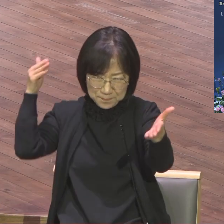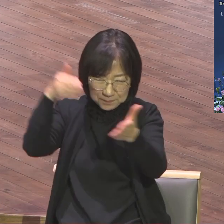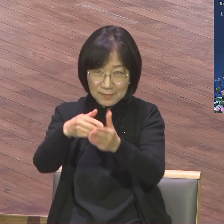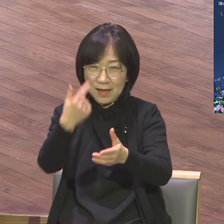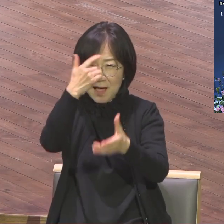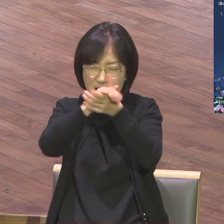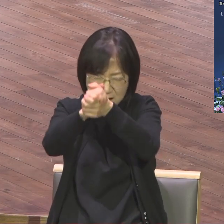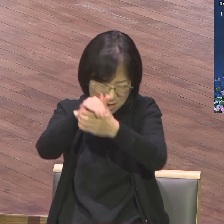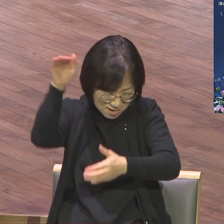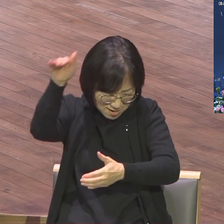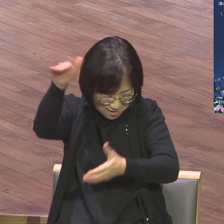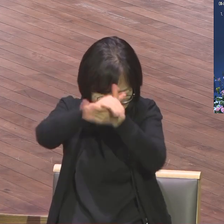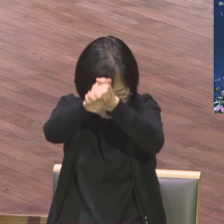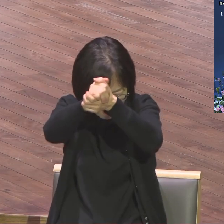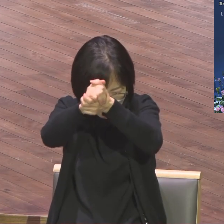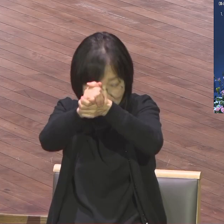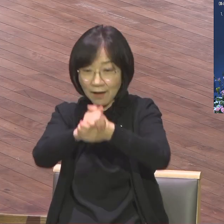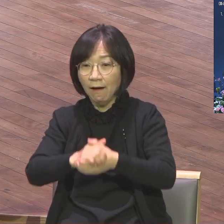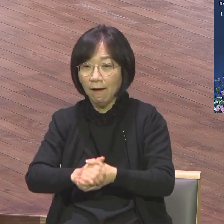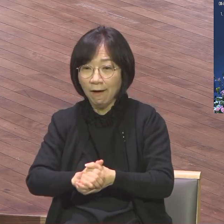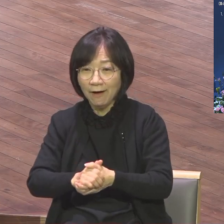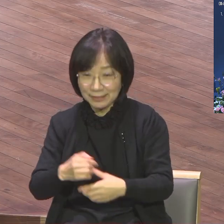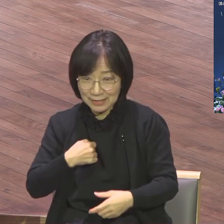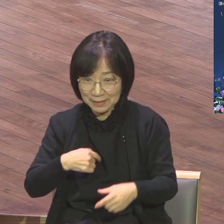절박하게 기도했어요. 이상하지요.